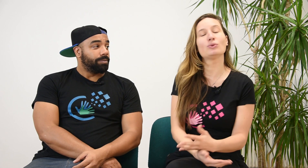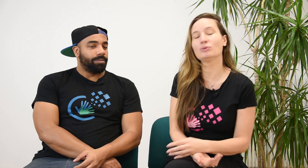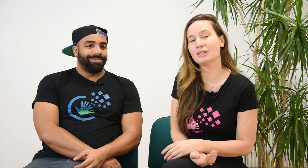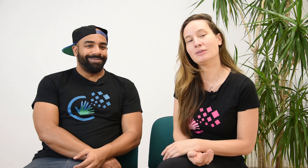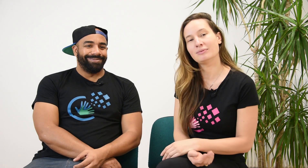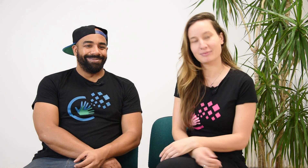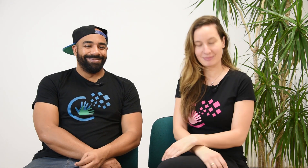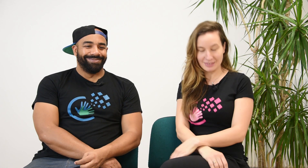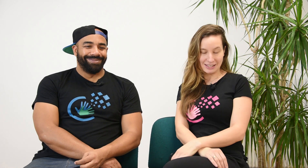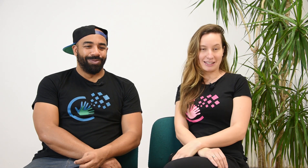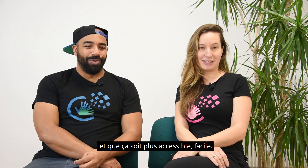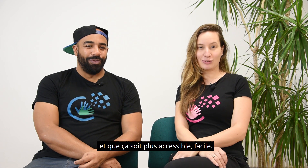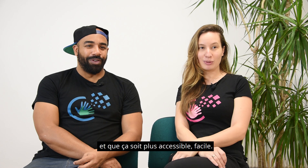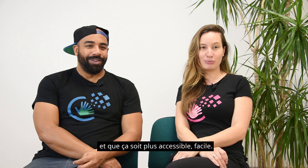rigolo et que ce soit